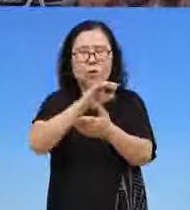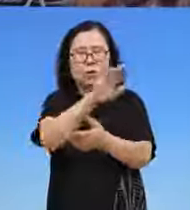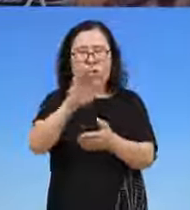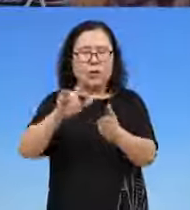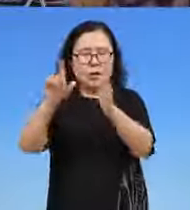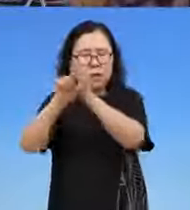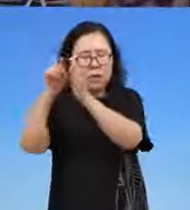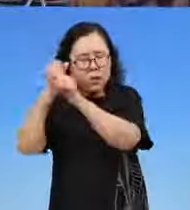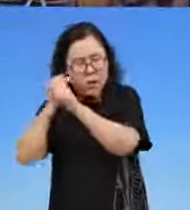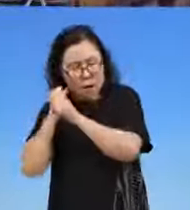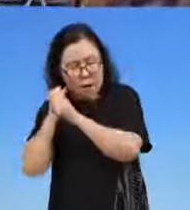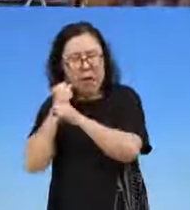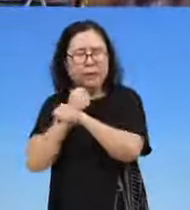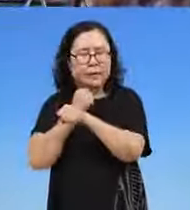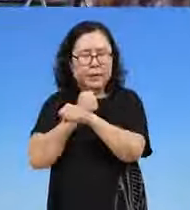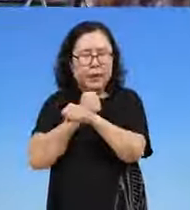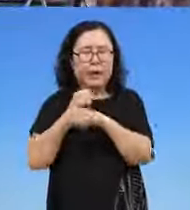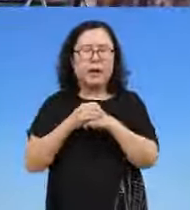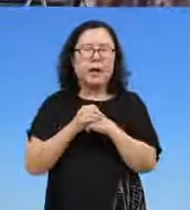주님을 우리는 신뢰합니다.